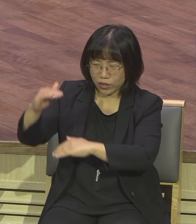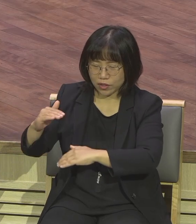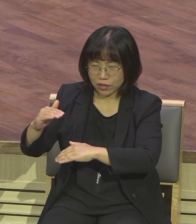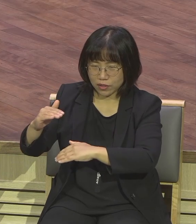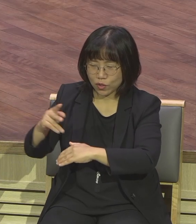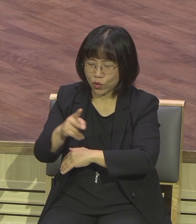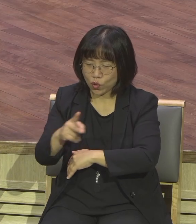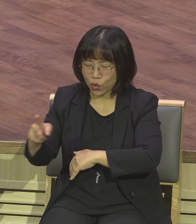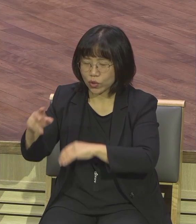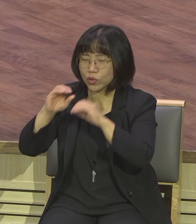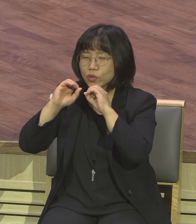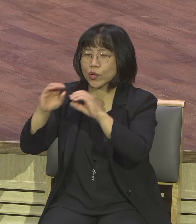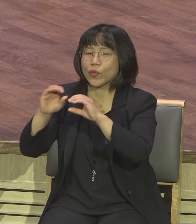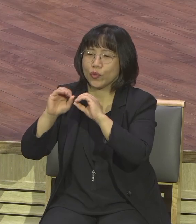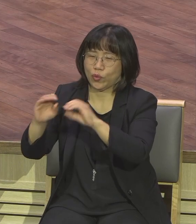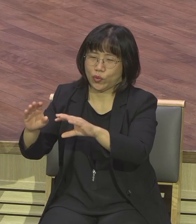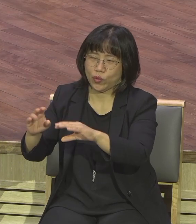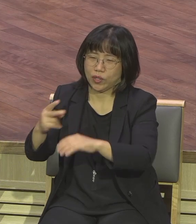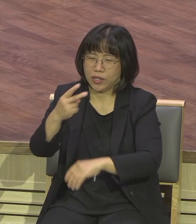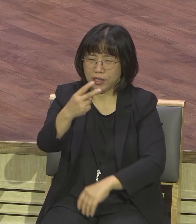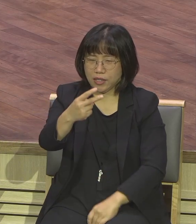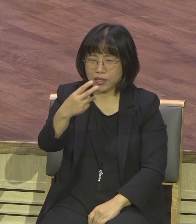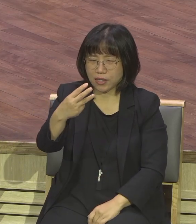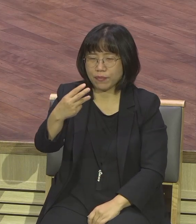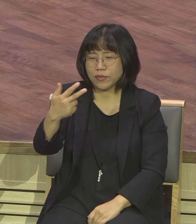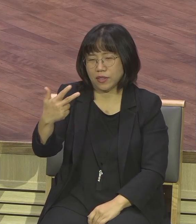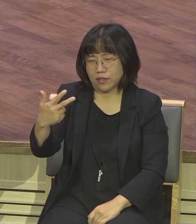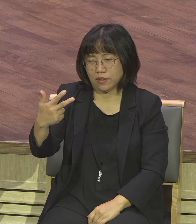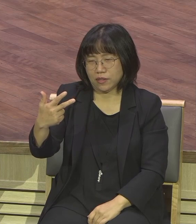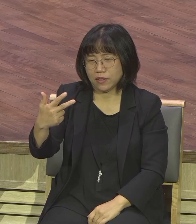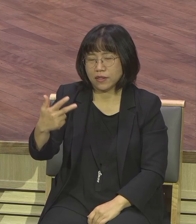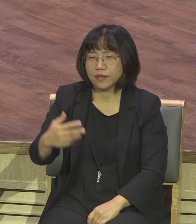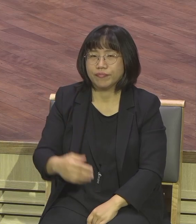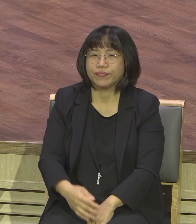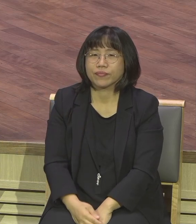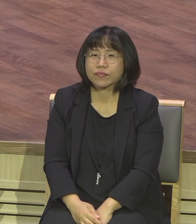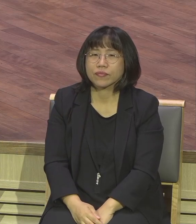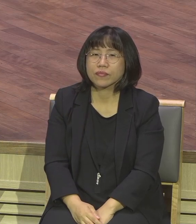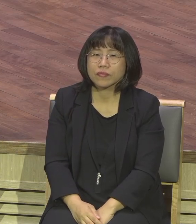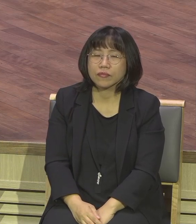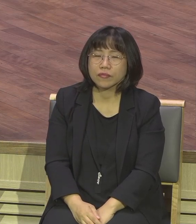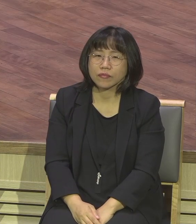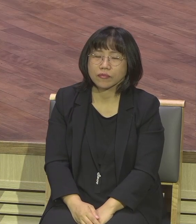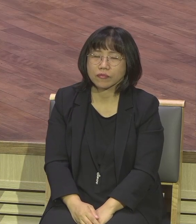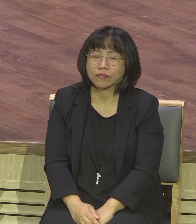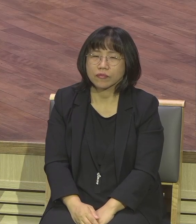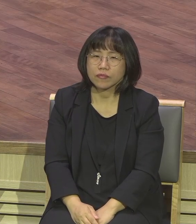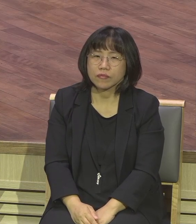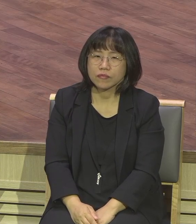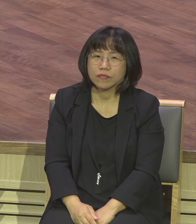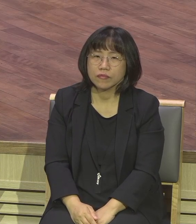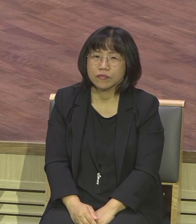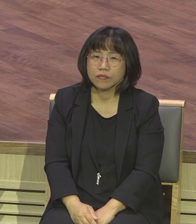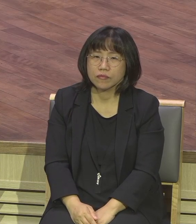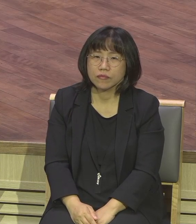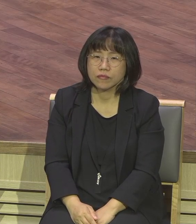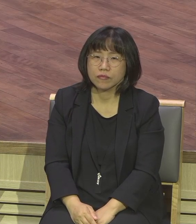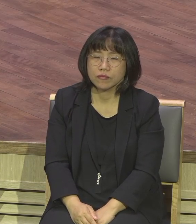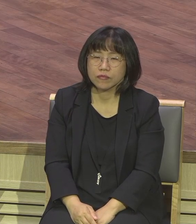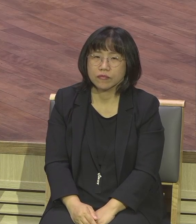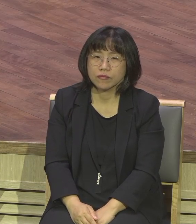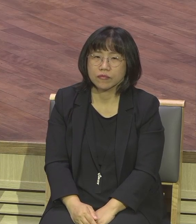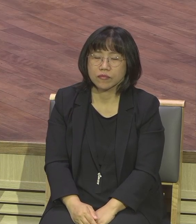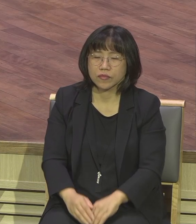콘텐츠. 237 콘텐츠입니다. 현장 콘텐츠, 전도 콘텐츠, 237 콘텐츠. 237